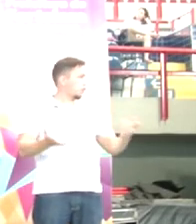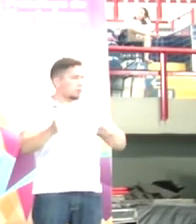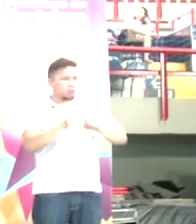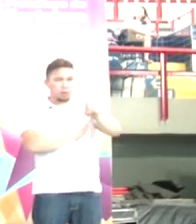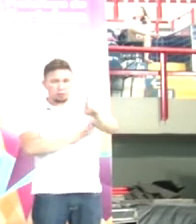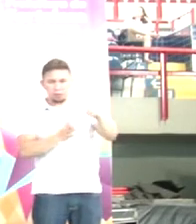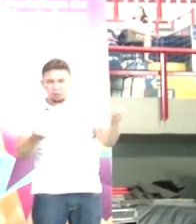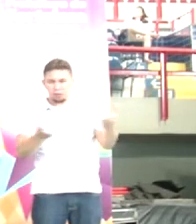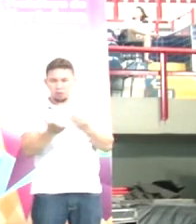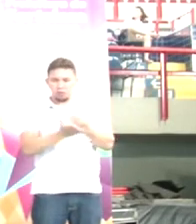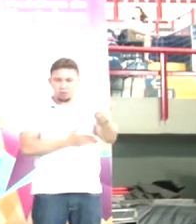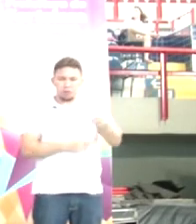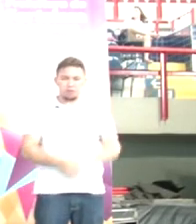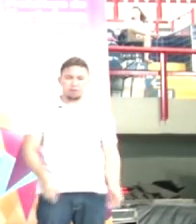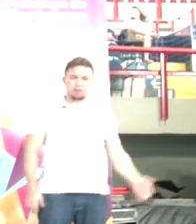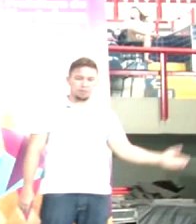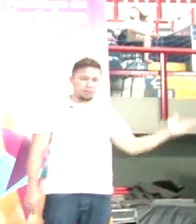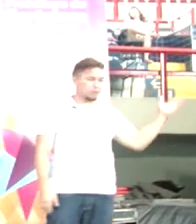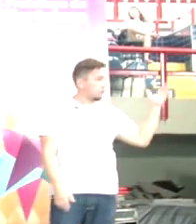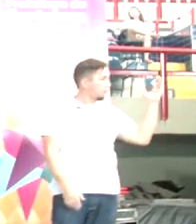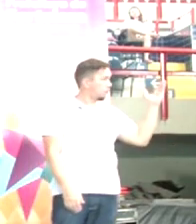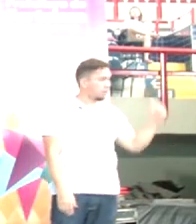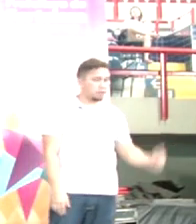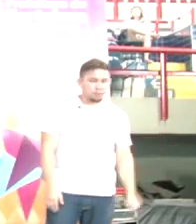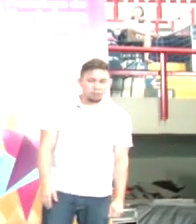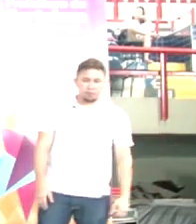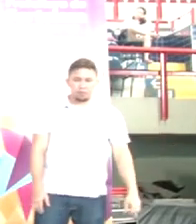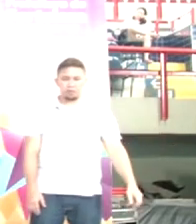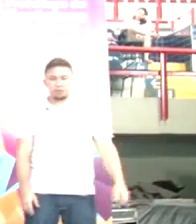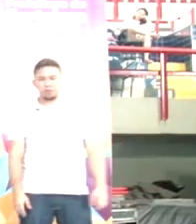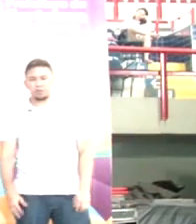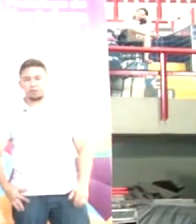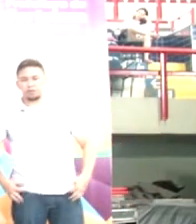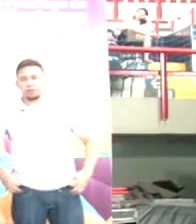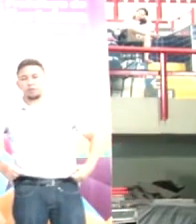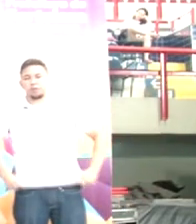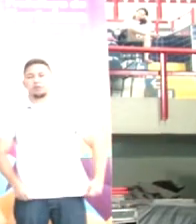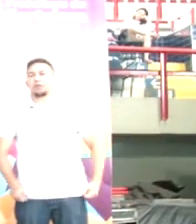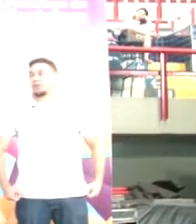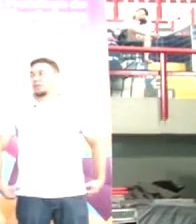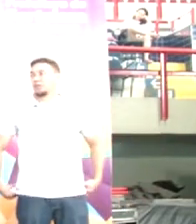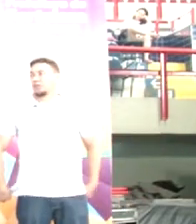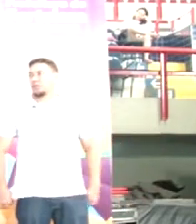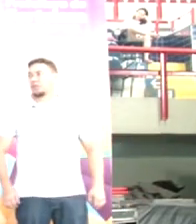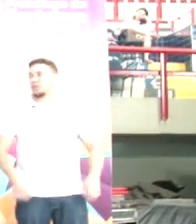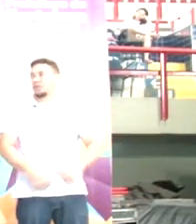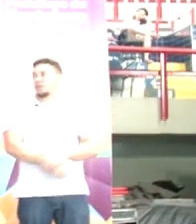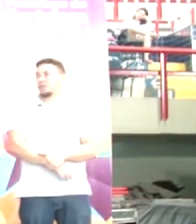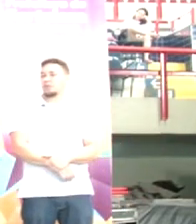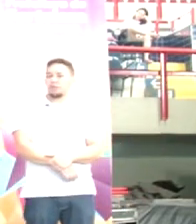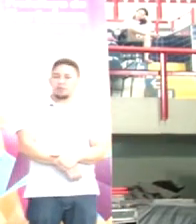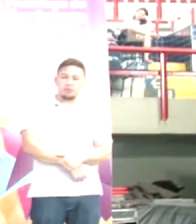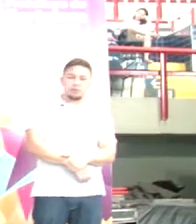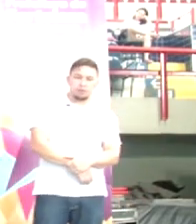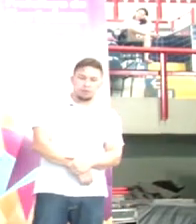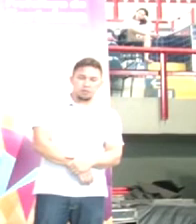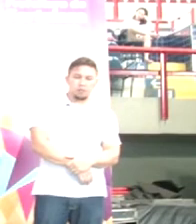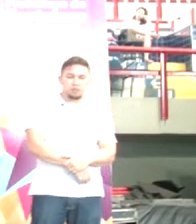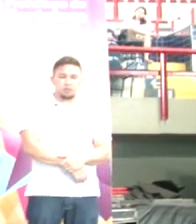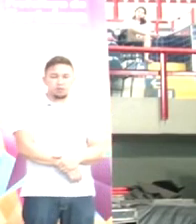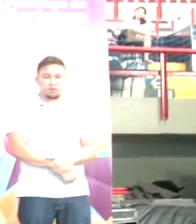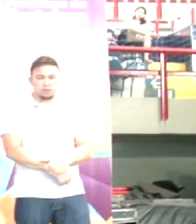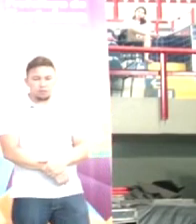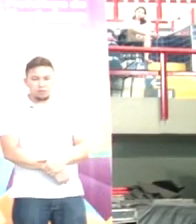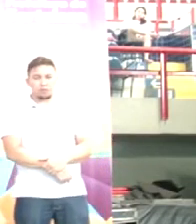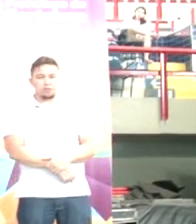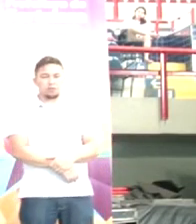questões? Vamos lá. É importante agora a gente tentar resolver essas questões. Pessoal, você vai ver que nenhuma